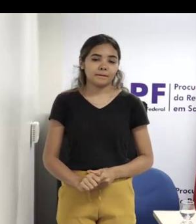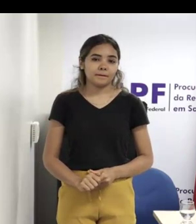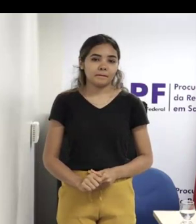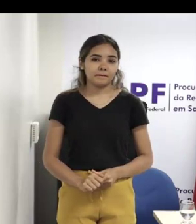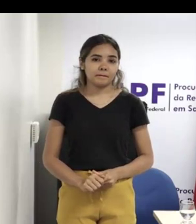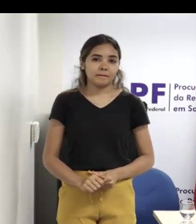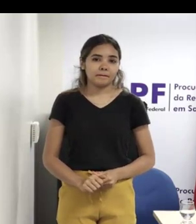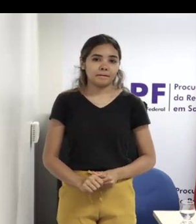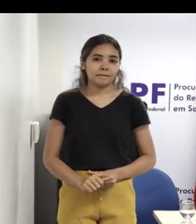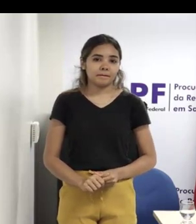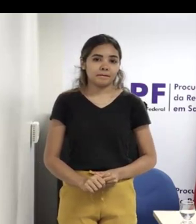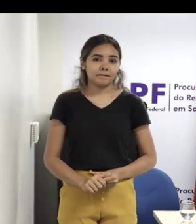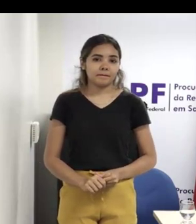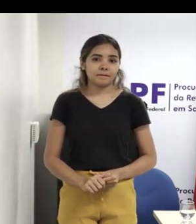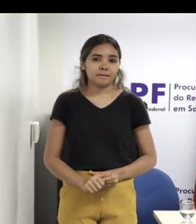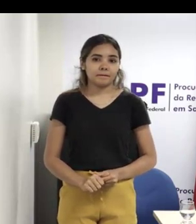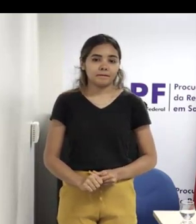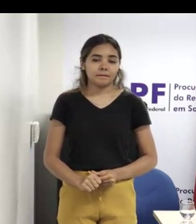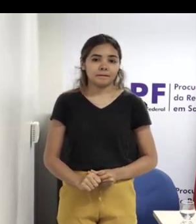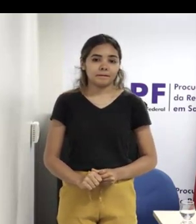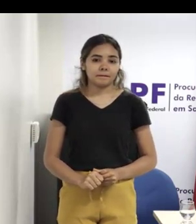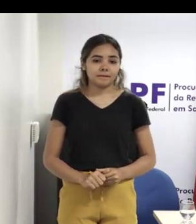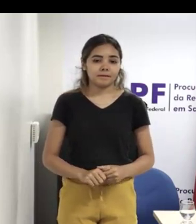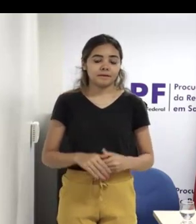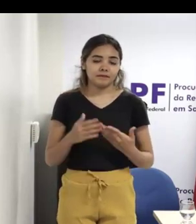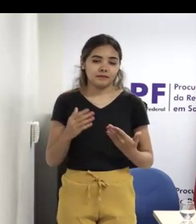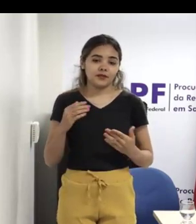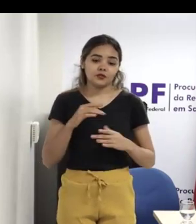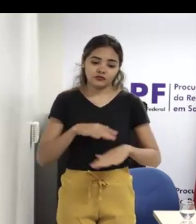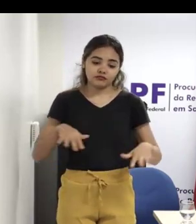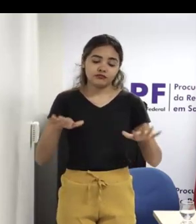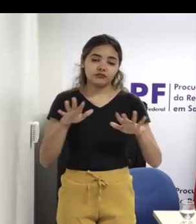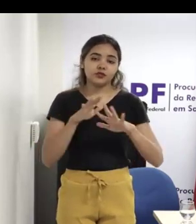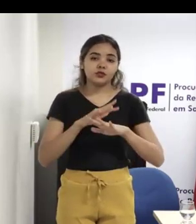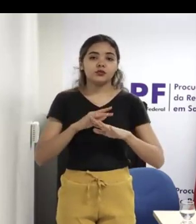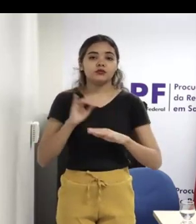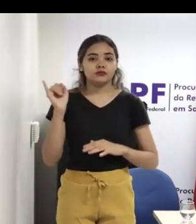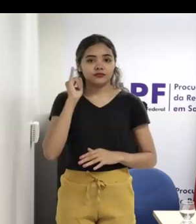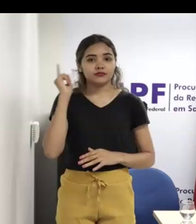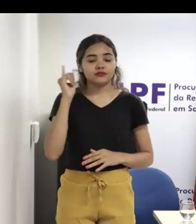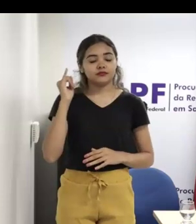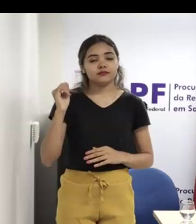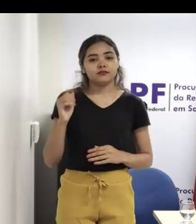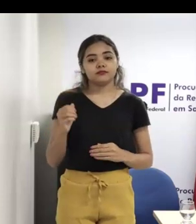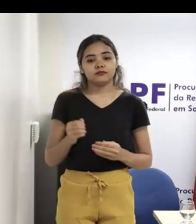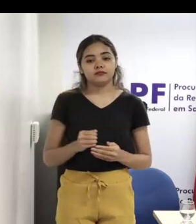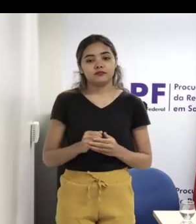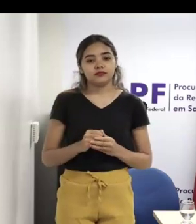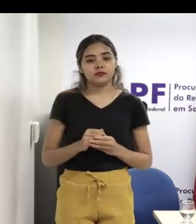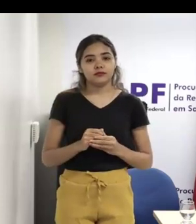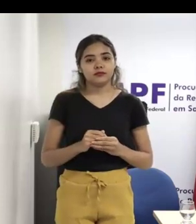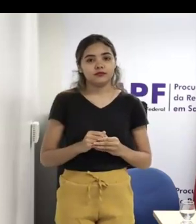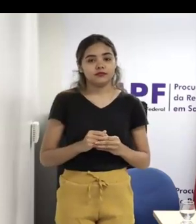psicológica da Assistência Social de tá indo lá ver as condições tá vendo no Brasil nós temos um cenário muito